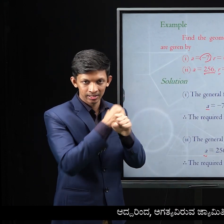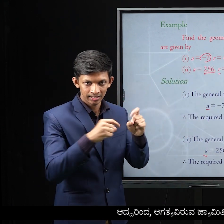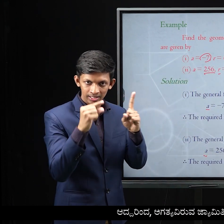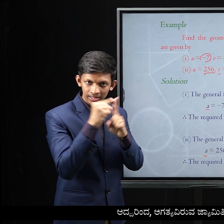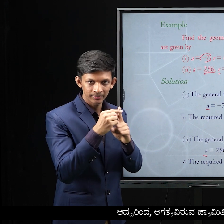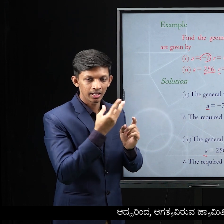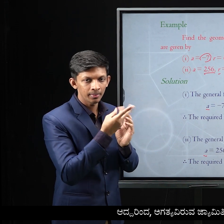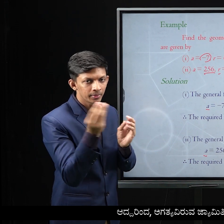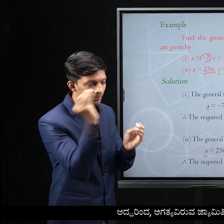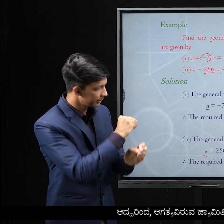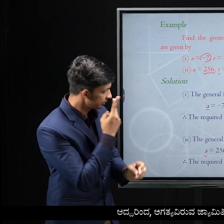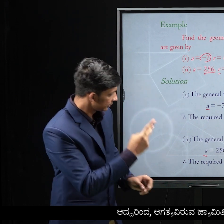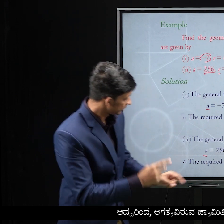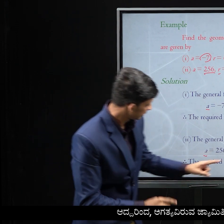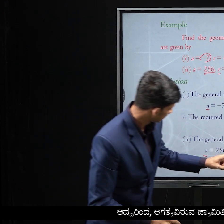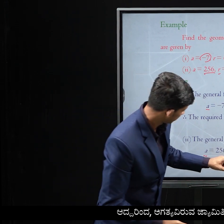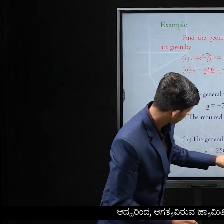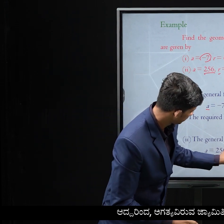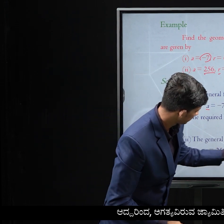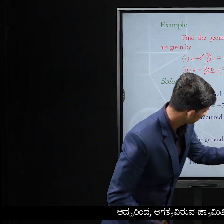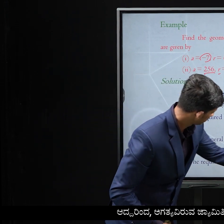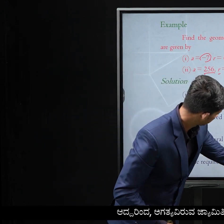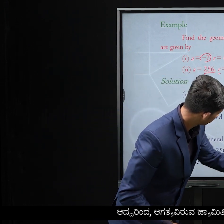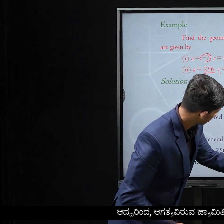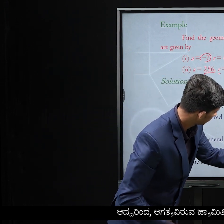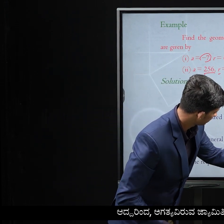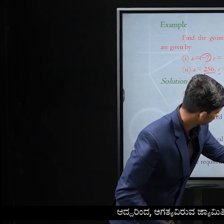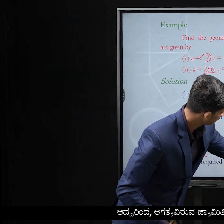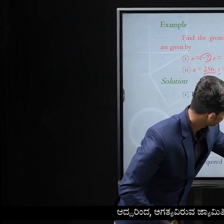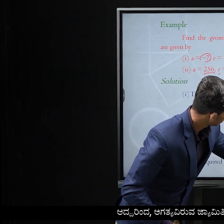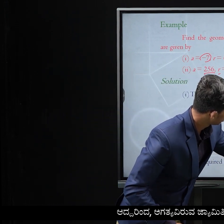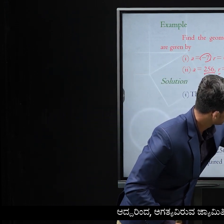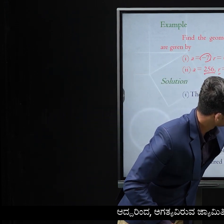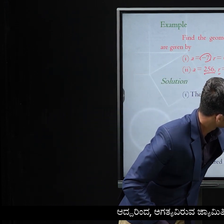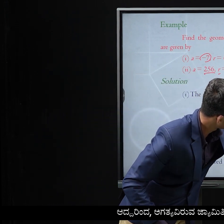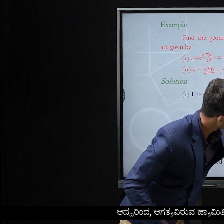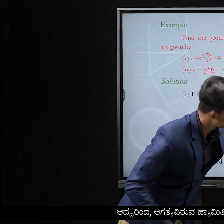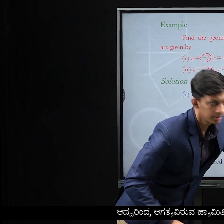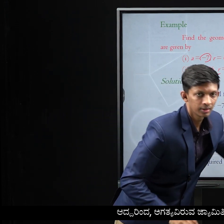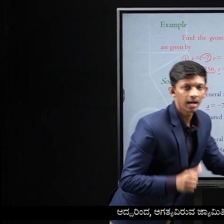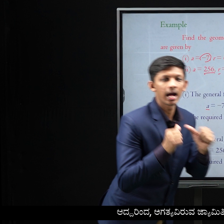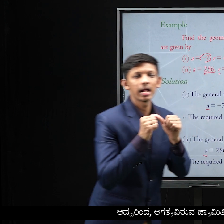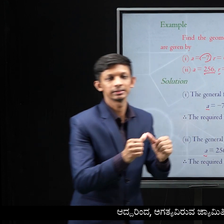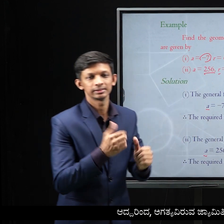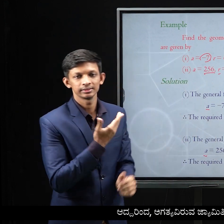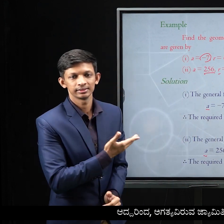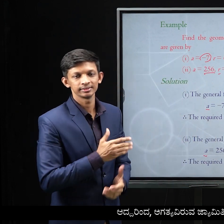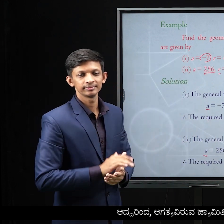ಆದ್ದರಿಂದ ಅಗತ್ಯವಿರುವ ಜಾಮಿತಿಯ ಪ್ರಗತಿಯು 256, 128, 64.